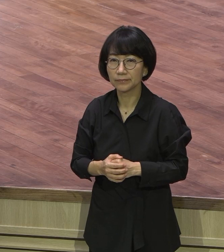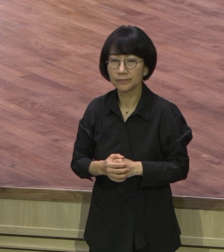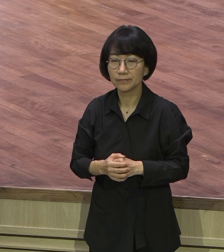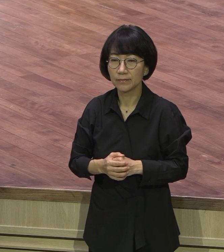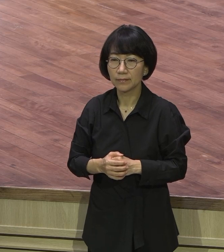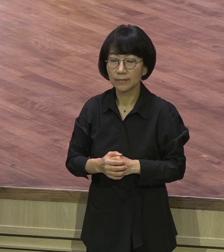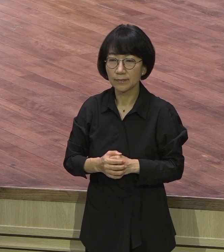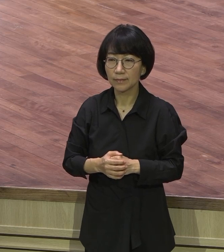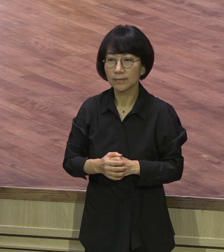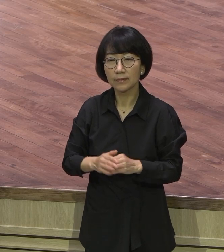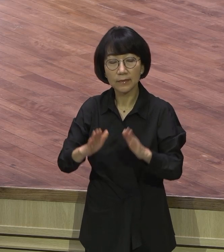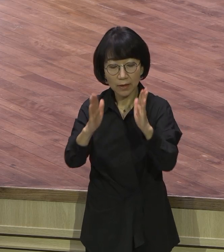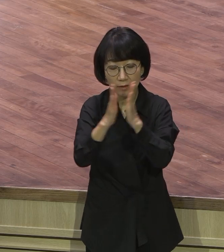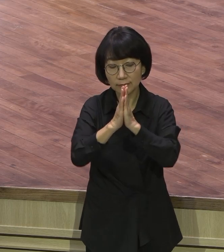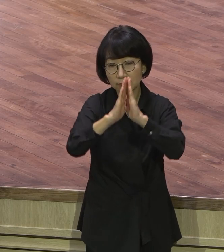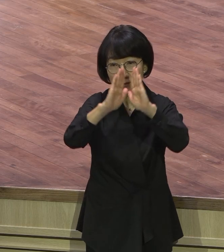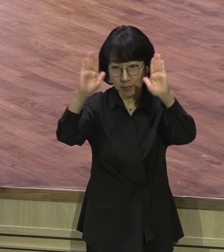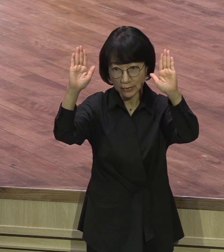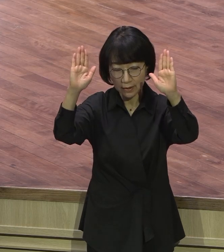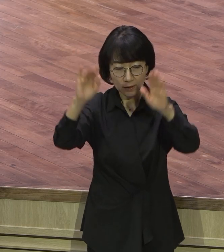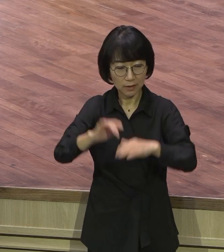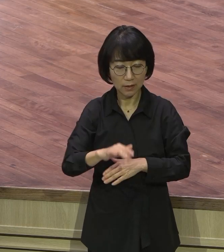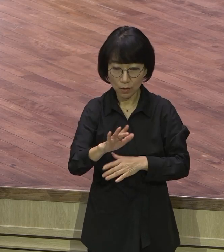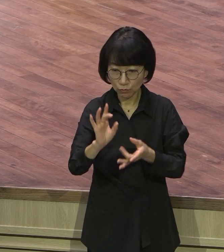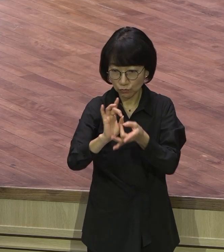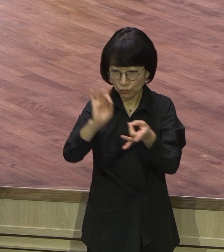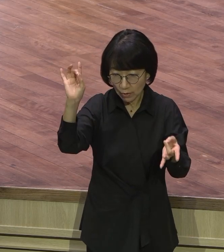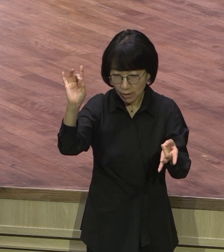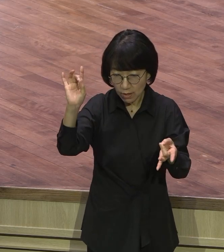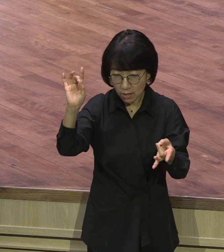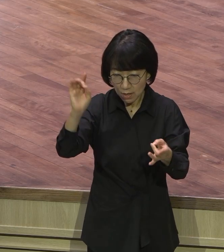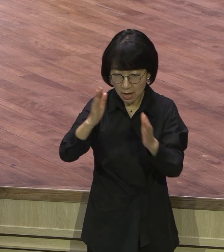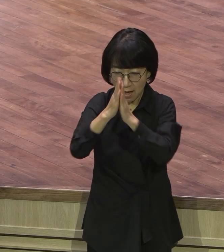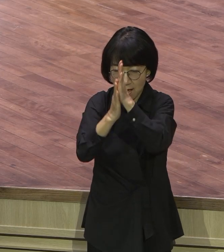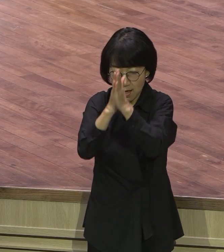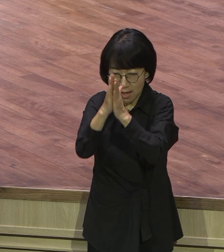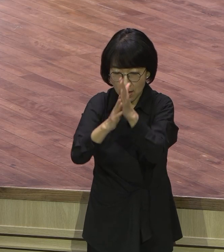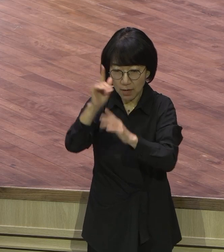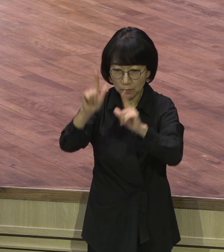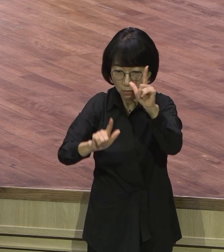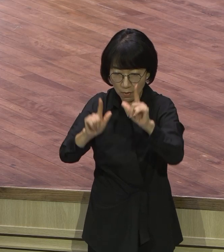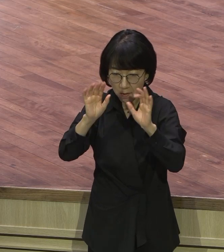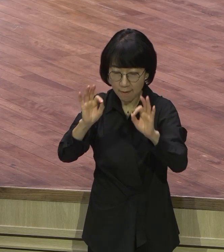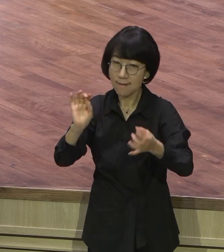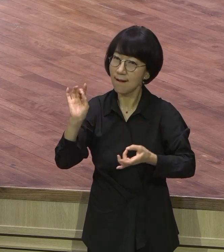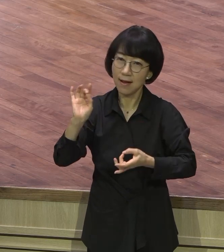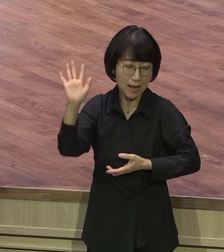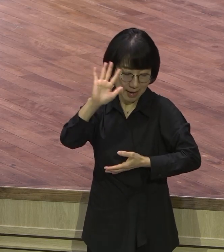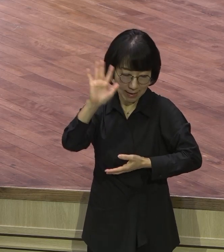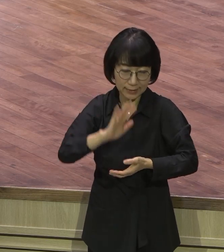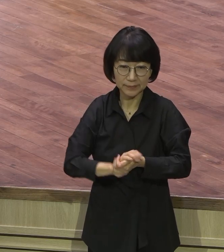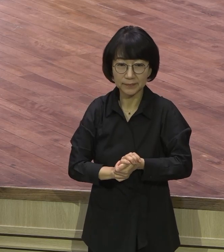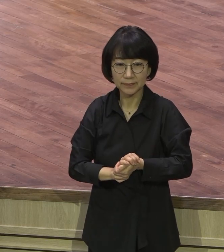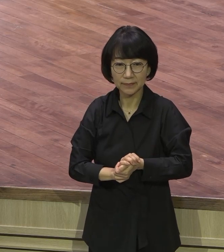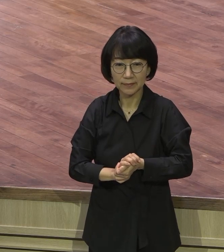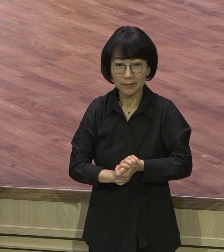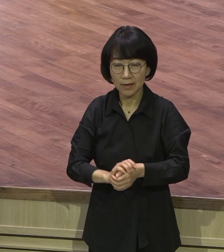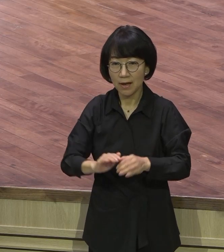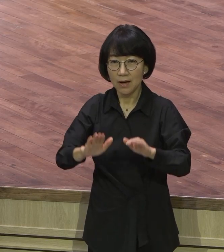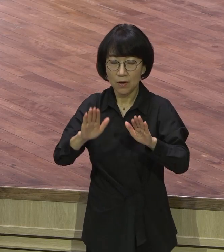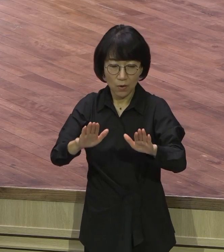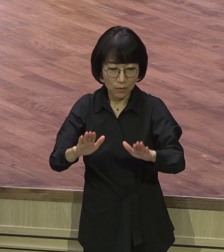모세는 이 우상 숭배 앞에 주저하지 않고 행동했습니다. 모세와 이스라엘 백성의 모습이